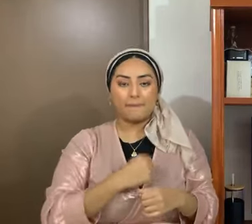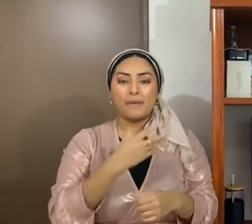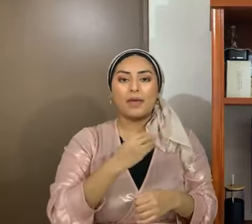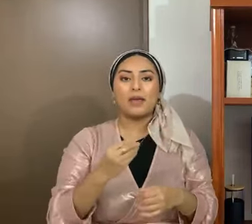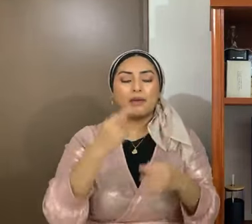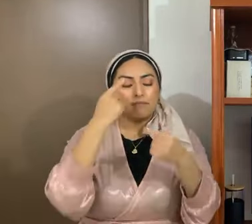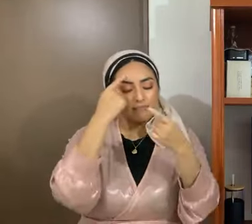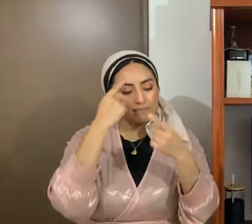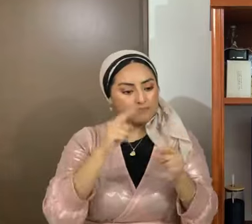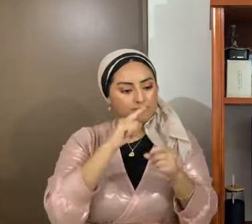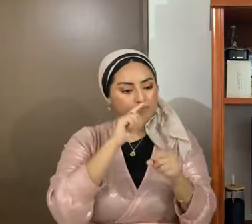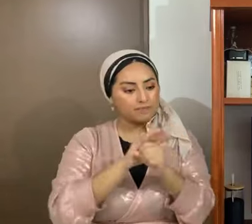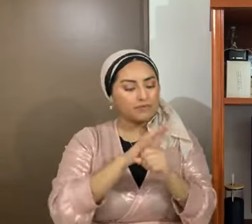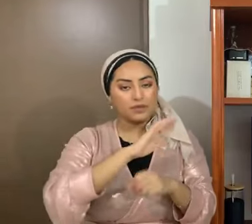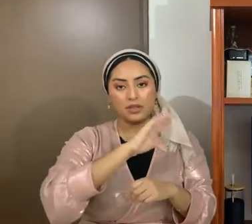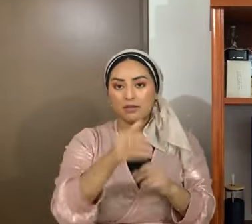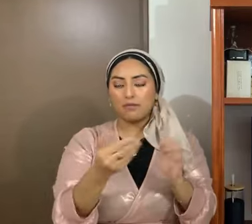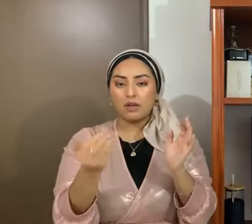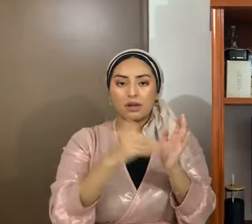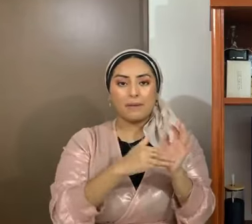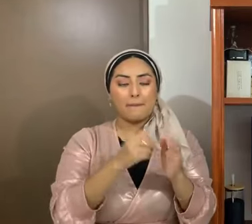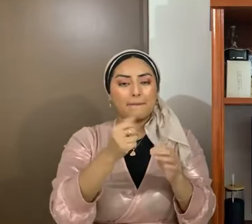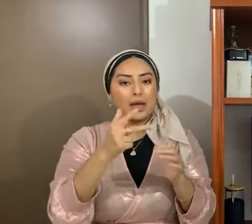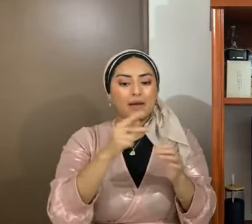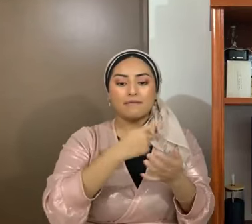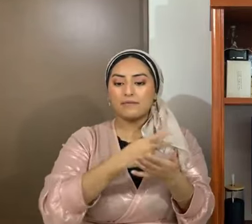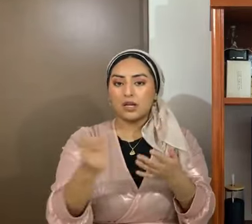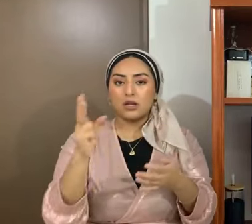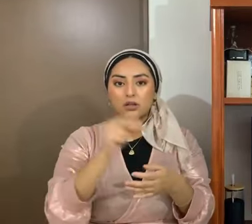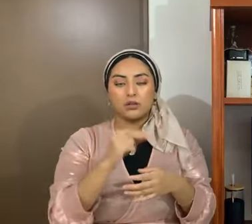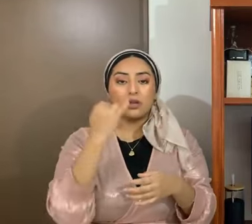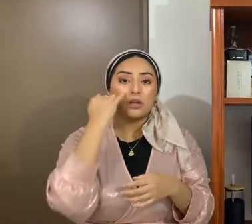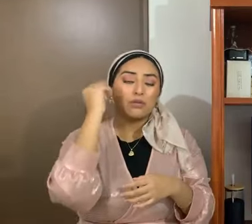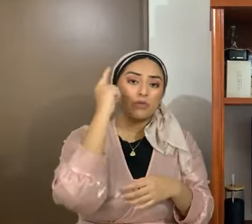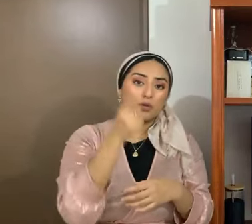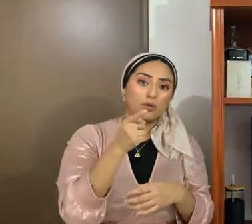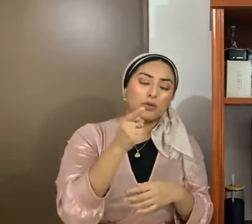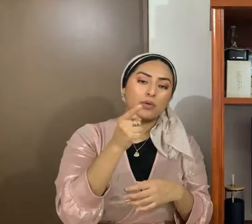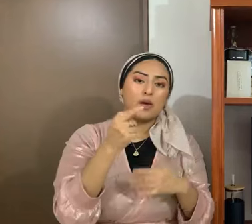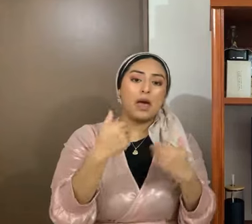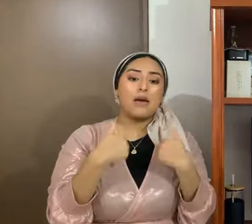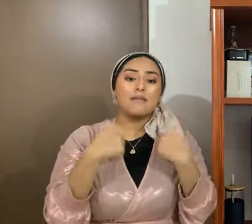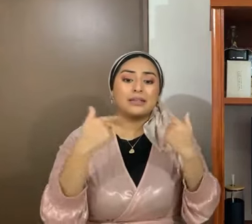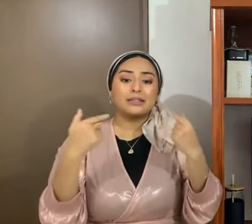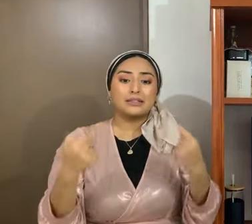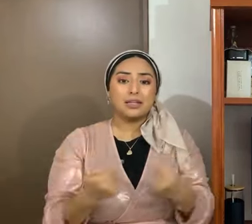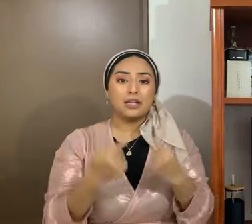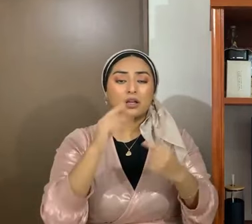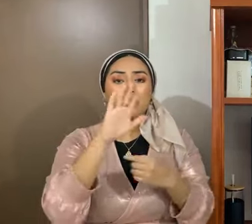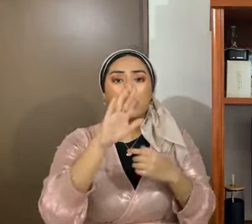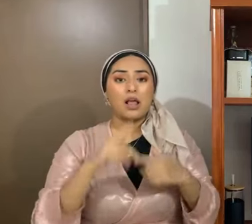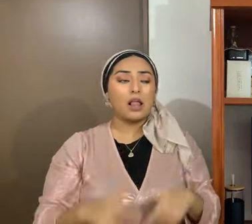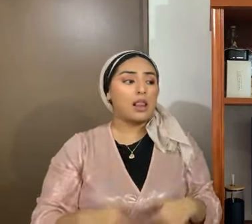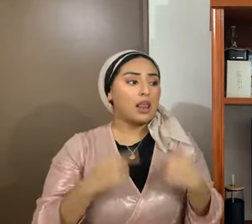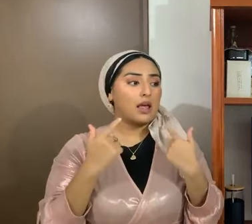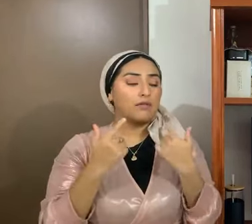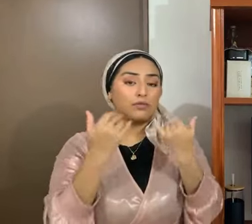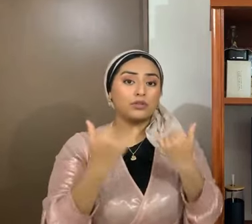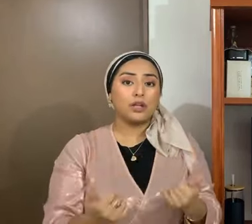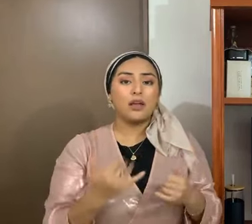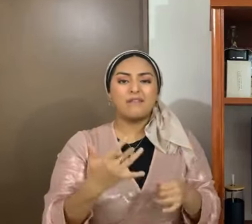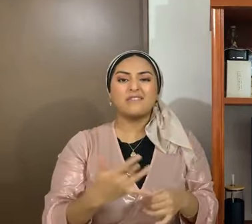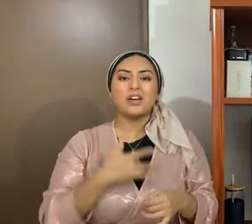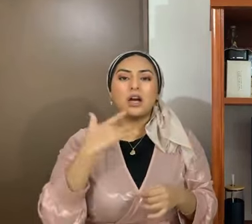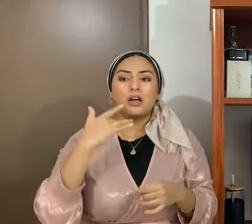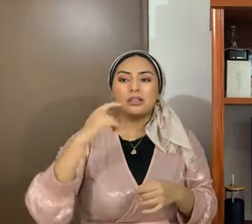el compromiso de nunca jamás volver a fallar. Si usted ha pecado en su vida y hoy siente